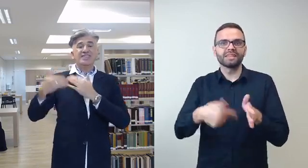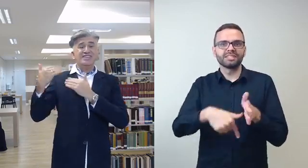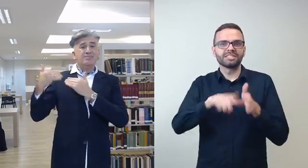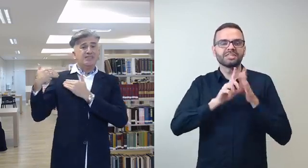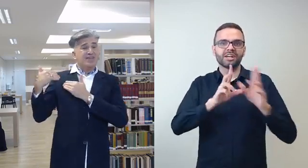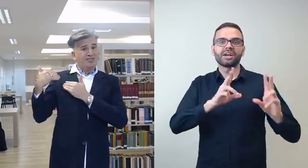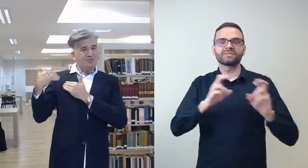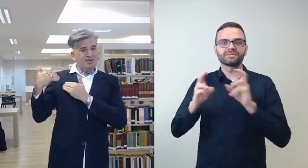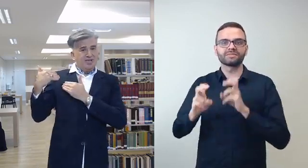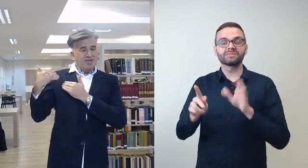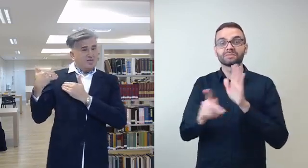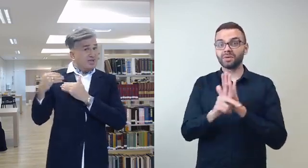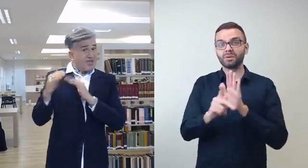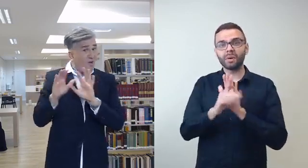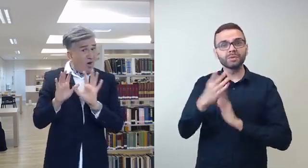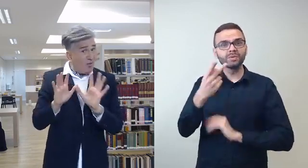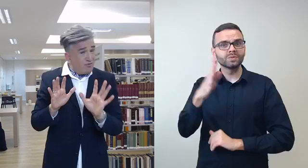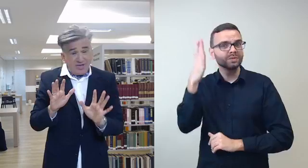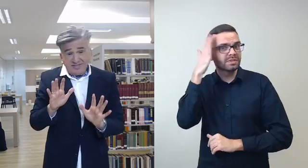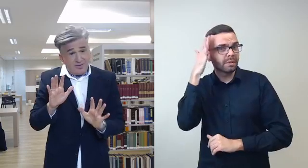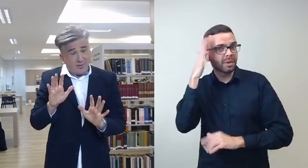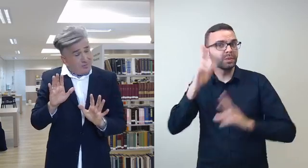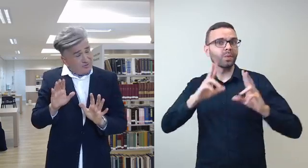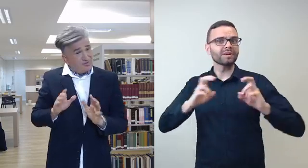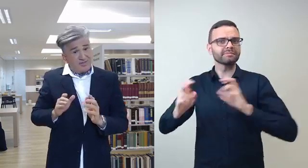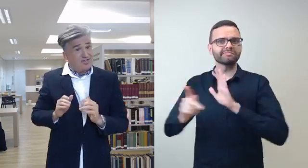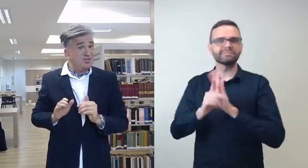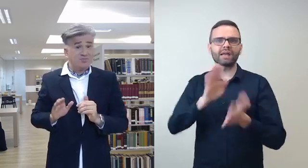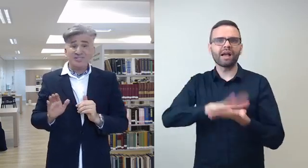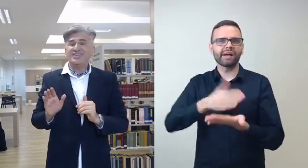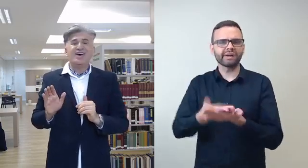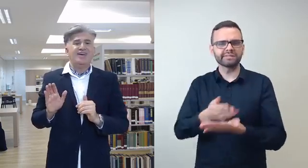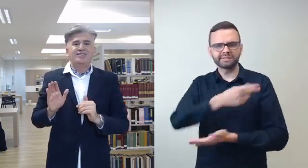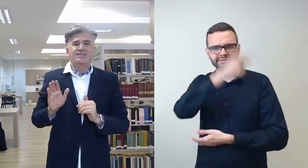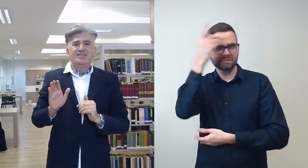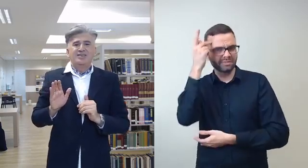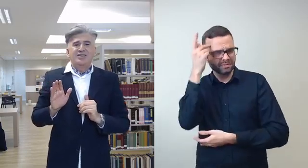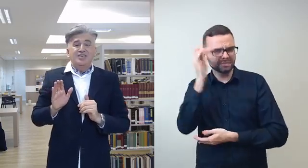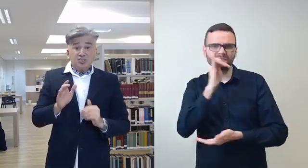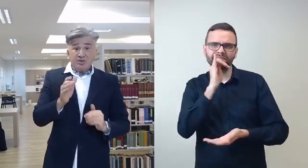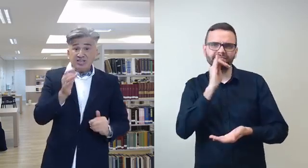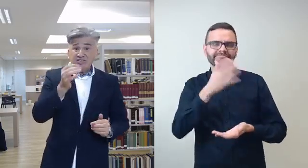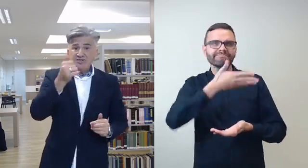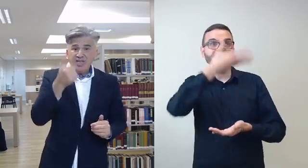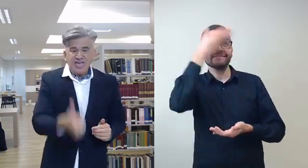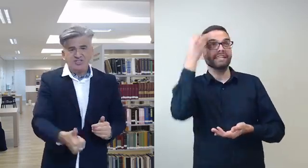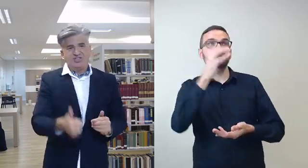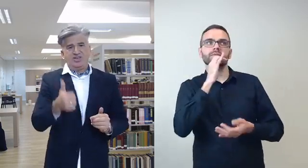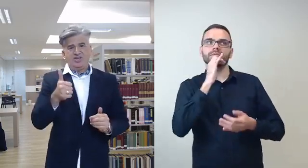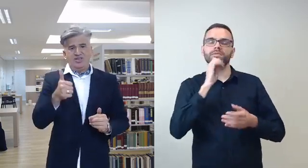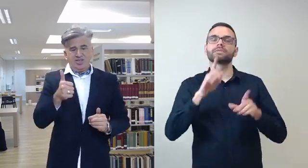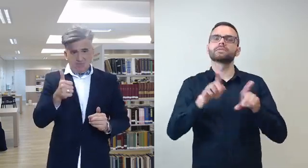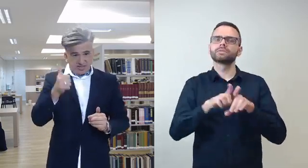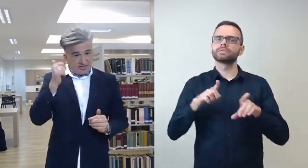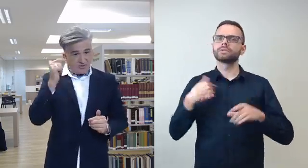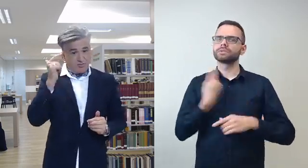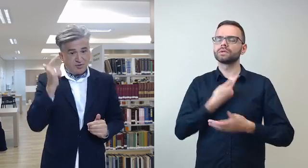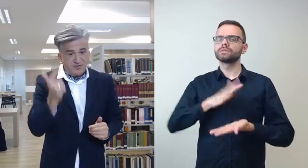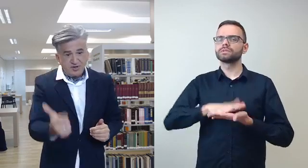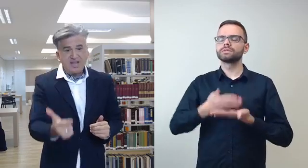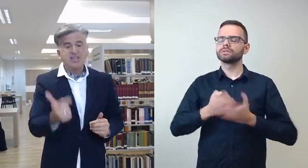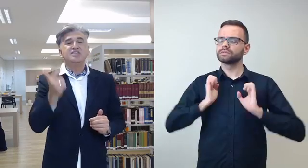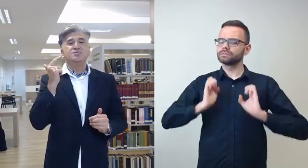a ser interpretado. Isso aí é óbvio, mas o pessoal está deixando passar. Isso é uma questão de ética, é uma questão